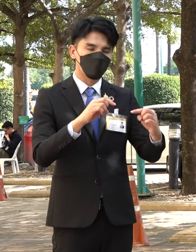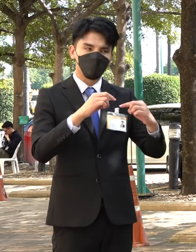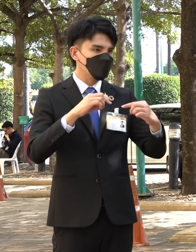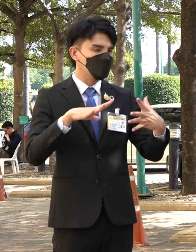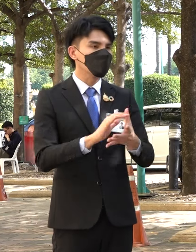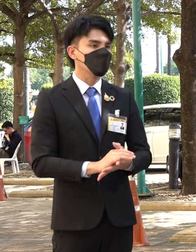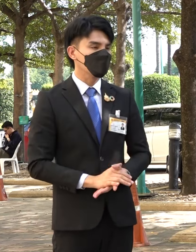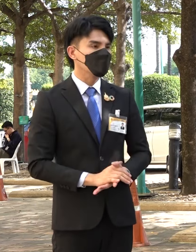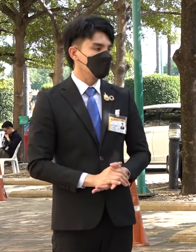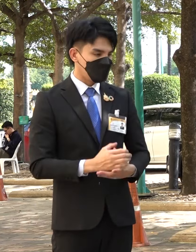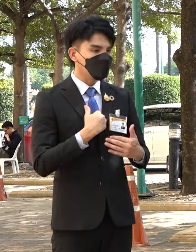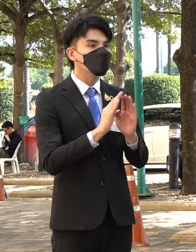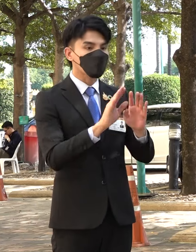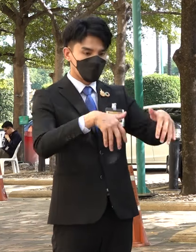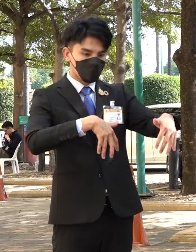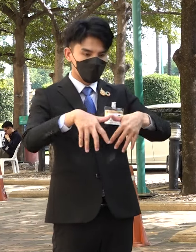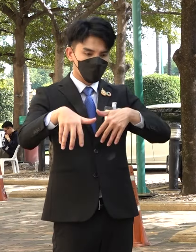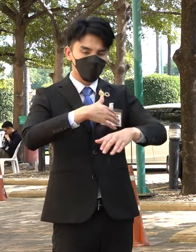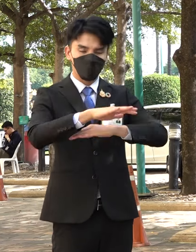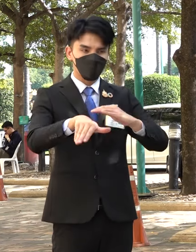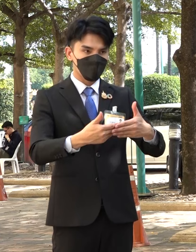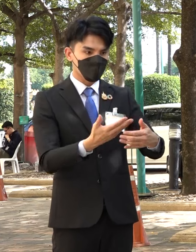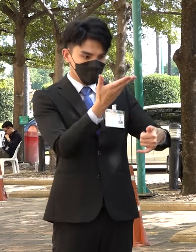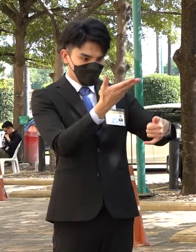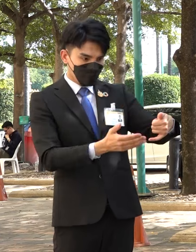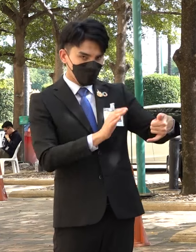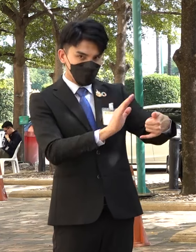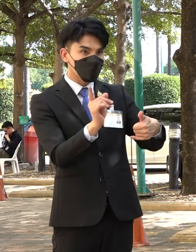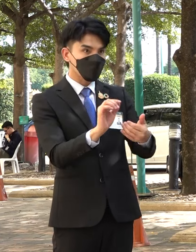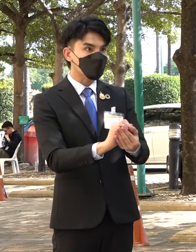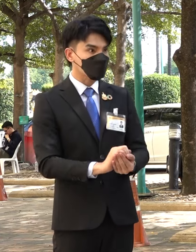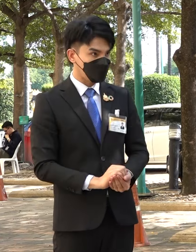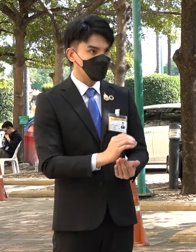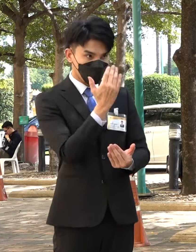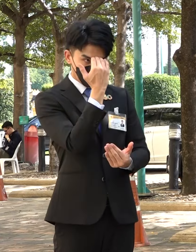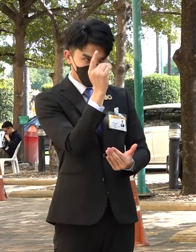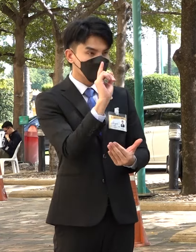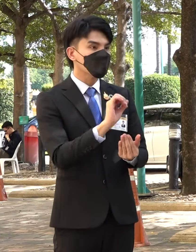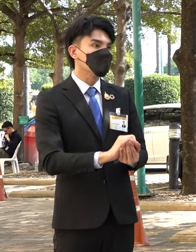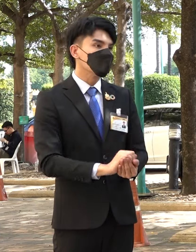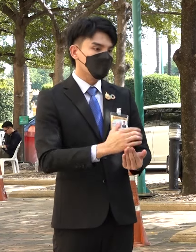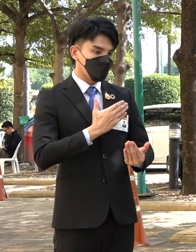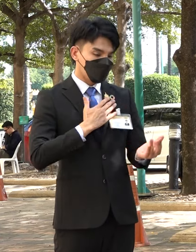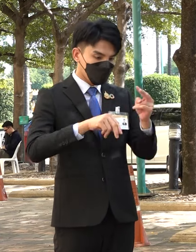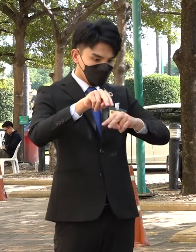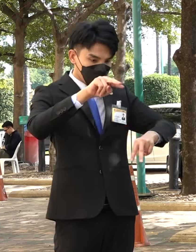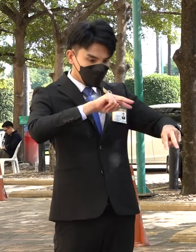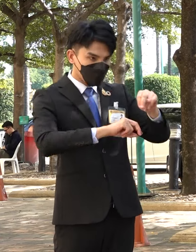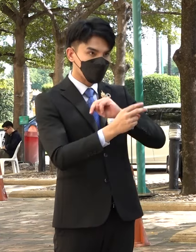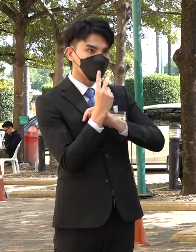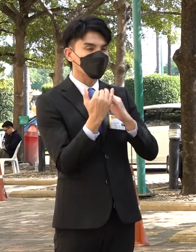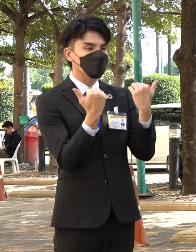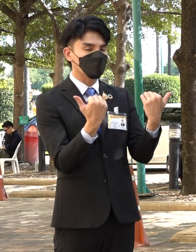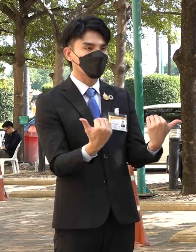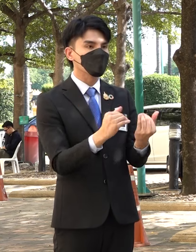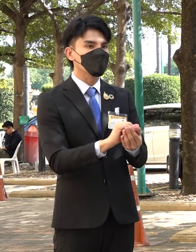างยิ่งนะครับก็ขอฝากพี่น้องประชาชนครับพบเห็นพฤติกรรมเช่นนี้ที่ใดนะครับเพราะว่าจากการที่เราได้ไปตรวจล่าสุดนะ